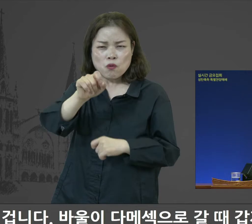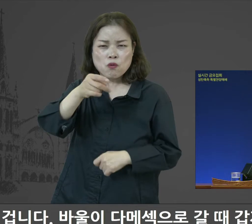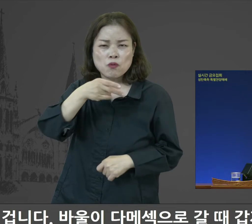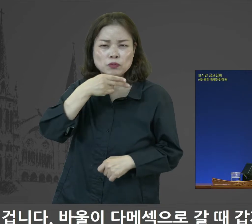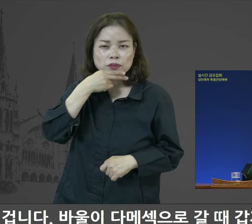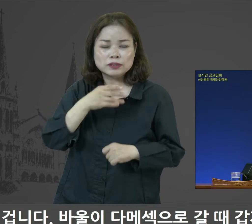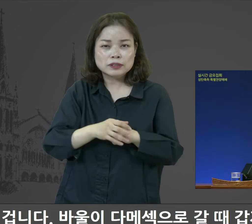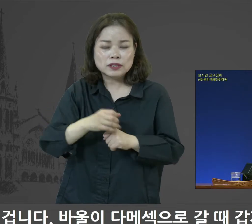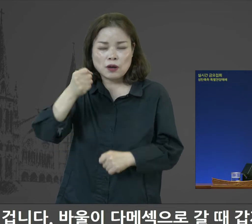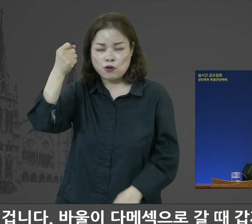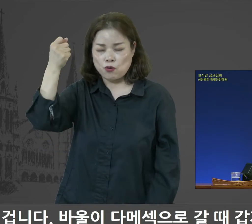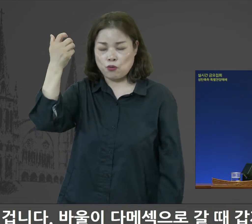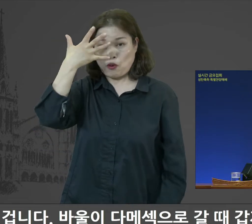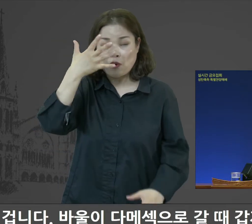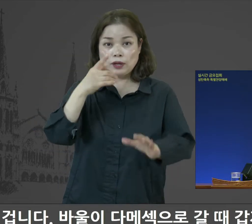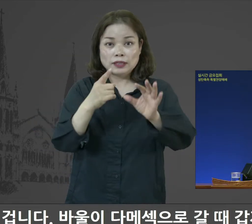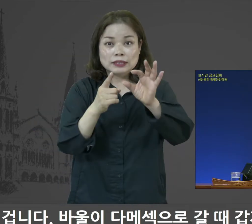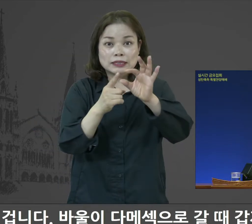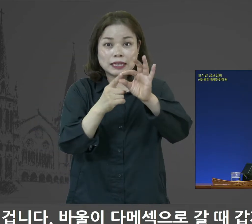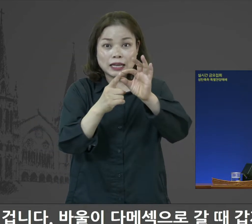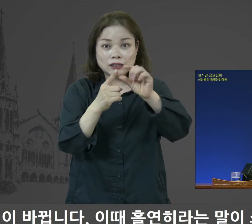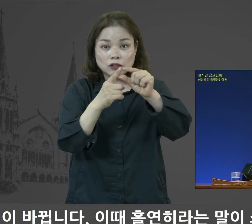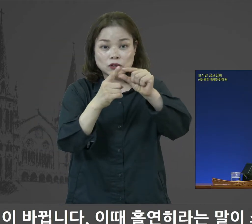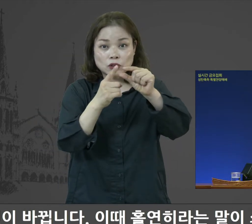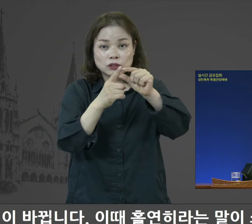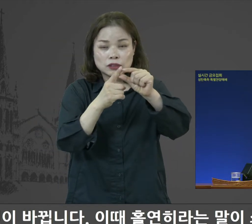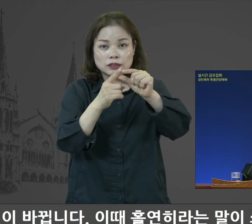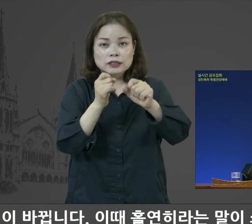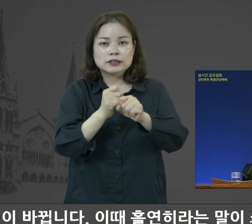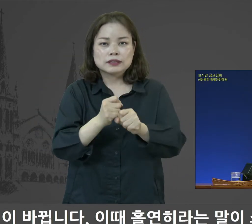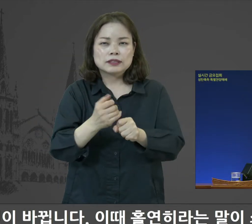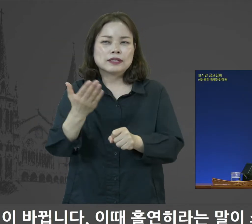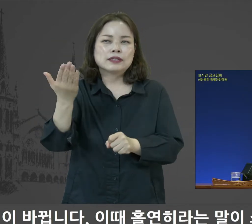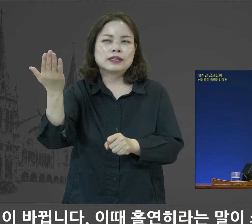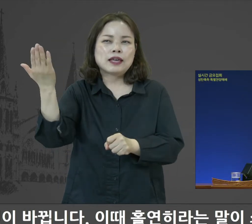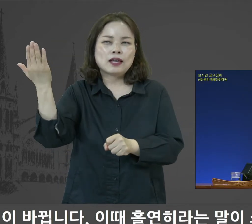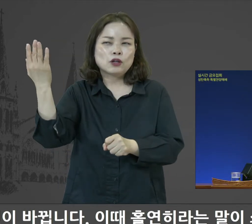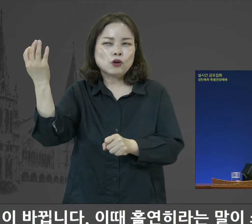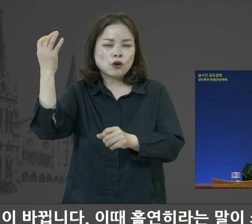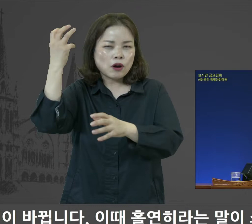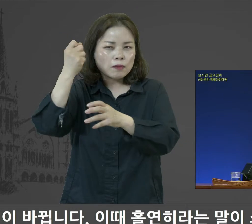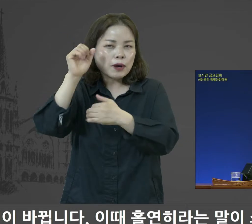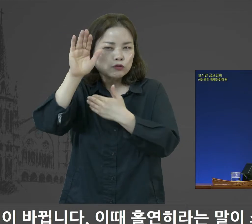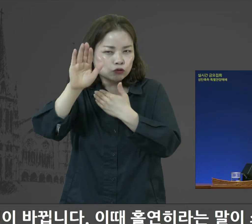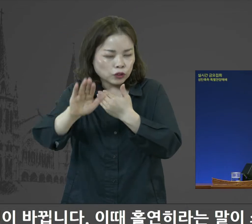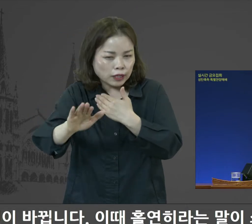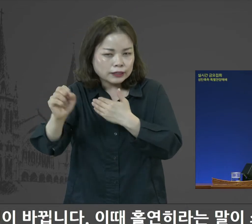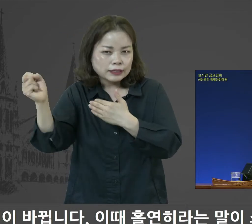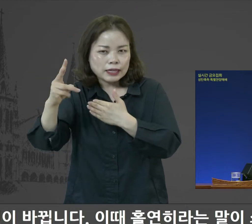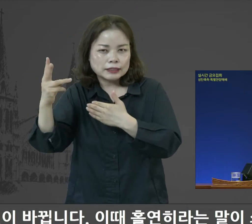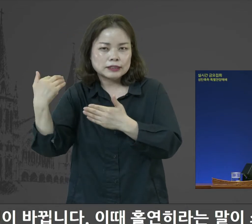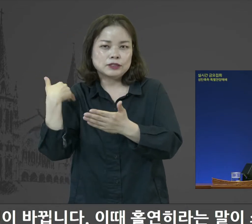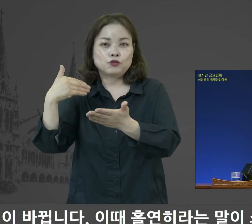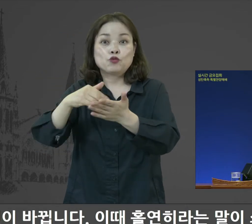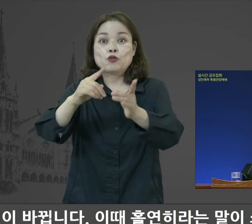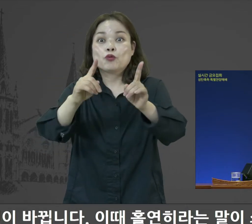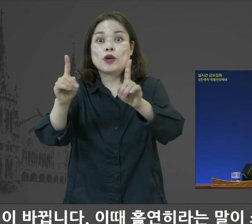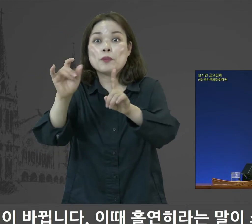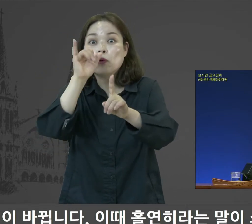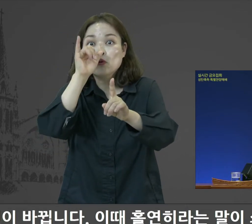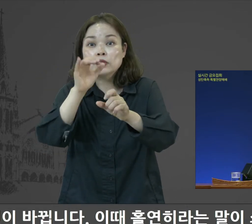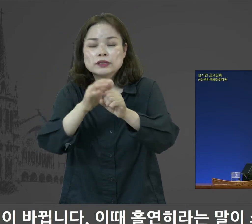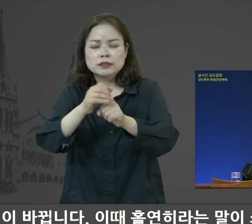이 호련이라는 단어 속에 얼마 있다가 옛 모습으로 원래로 돌아갈 것이 예견되어 있지만,